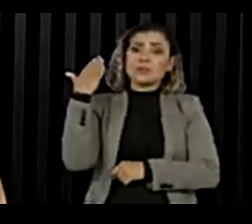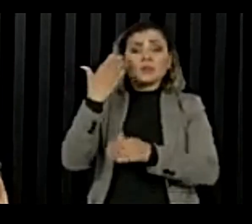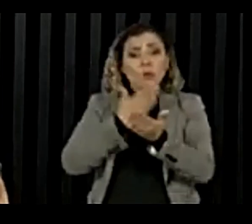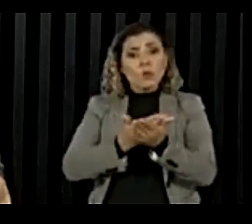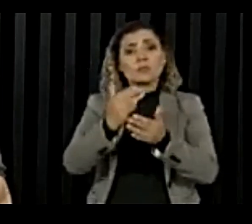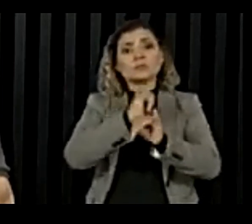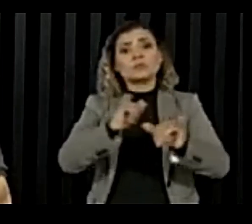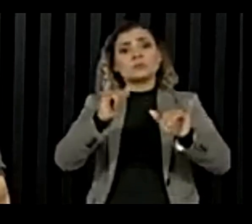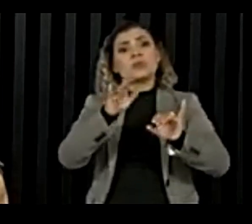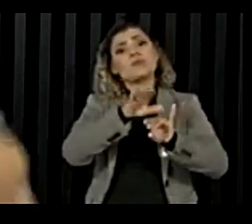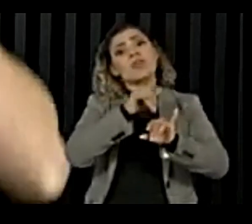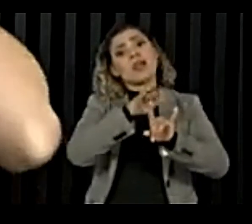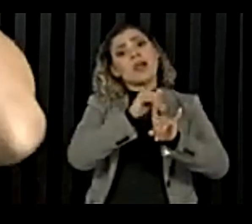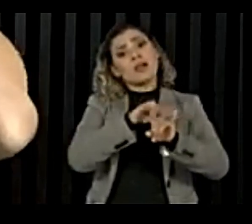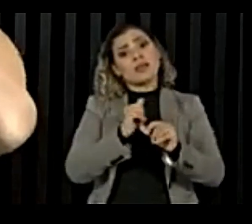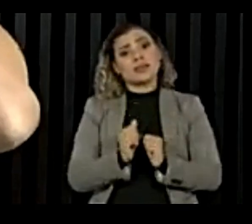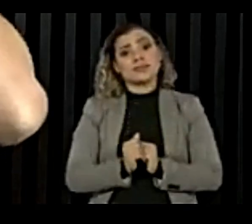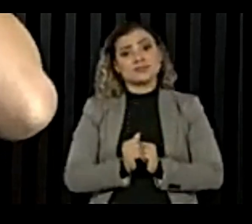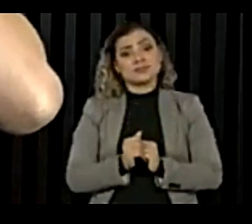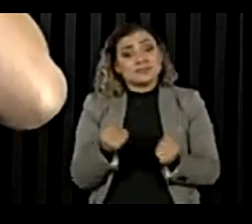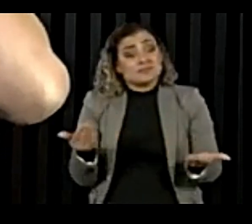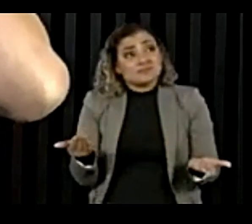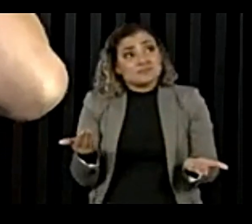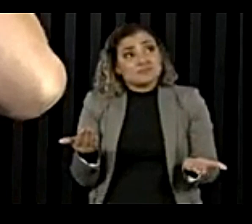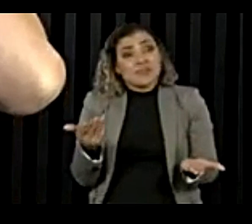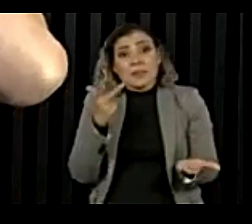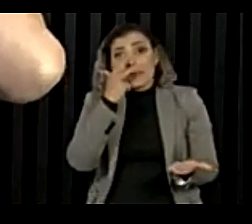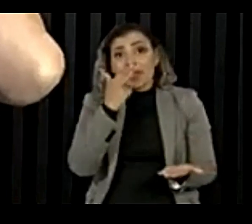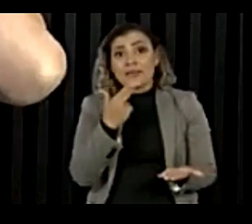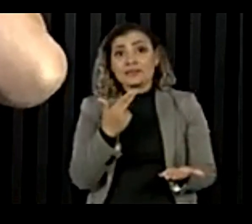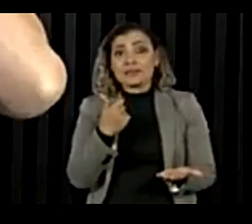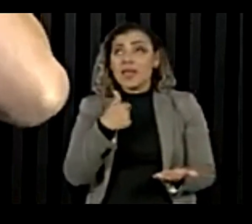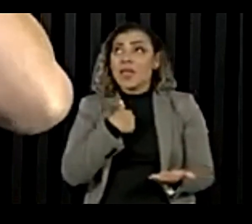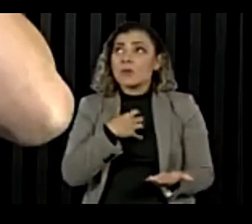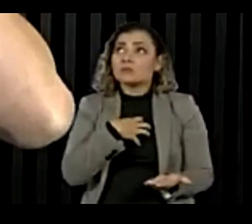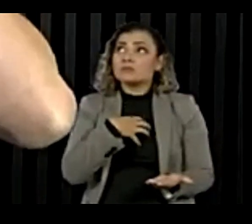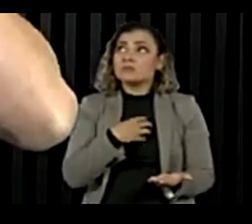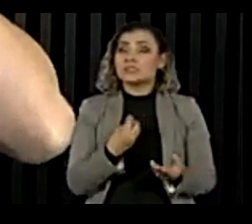campanha vegana. Então, aquilo me deixou bastante